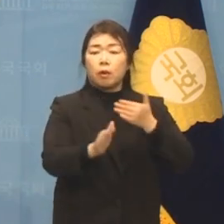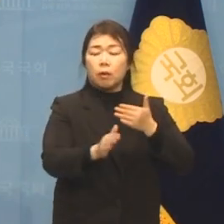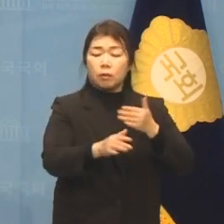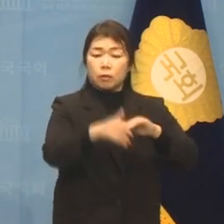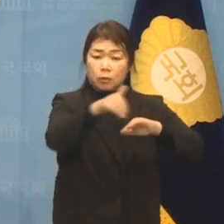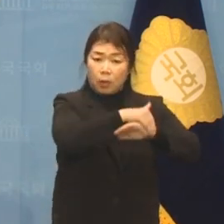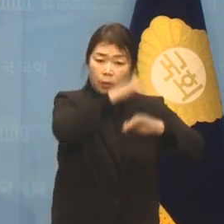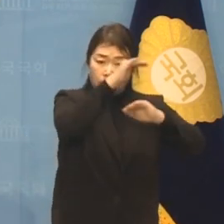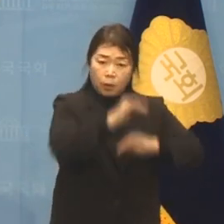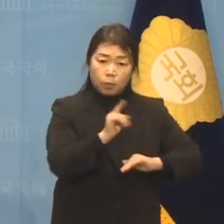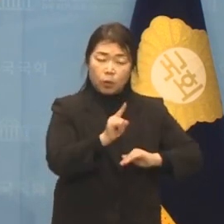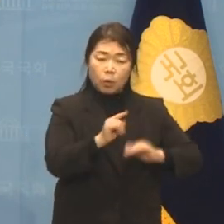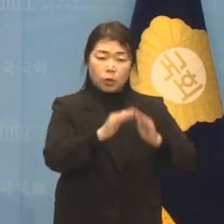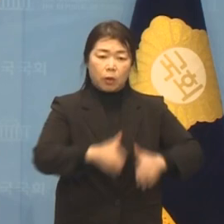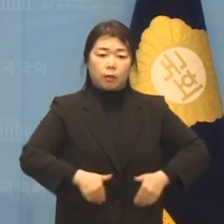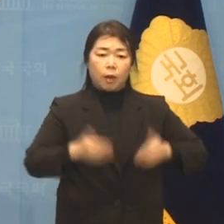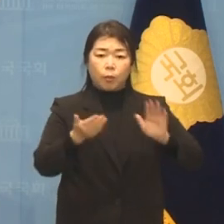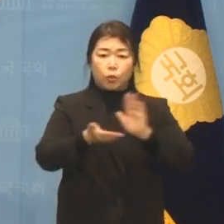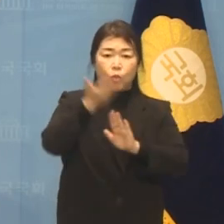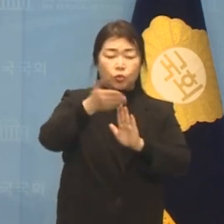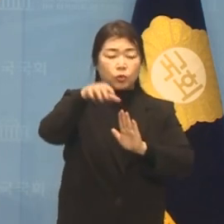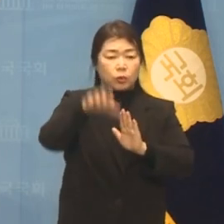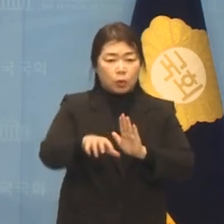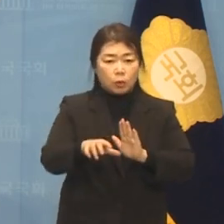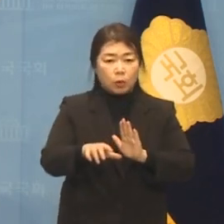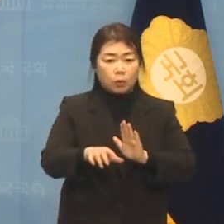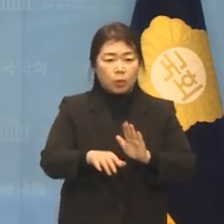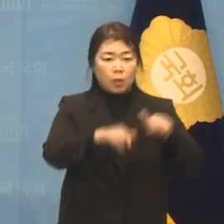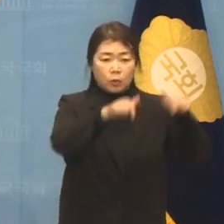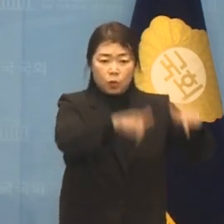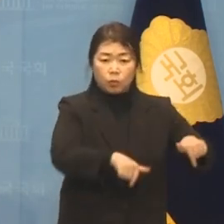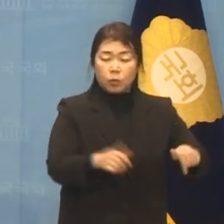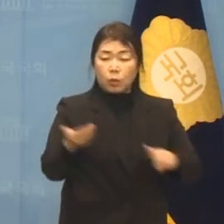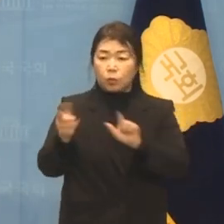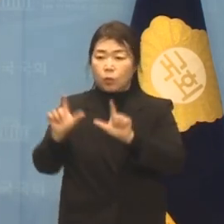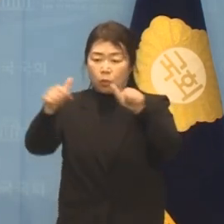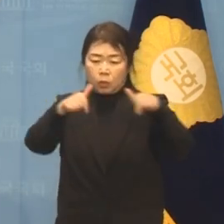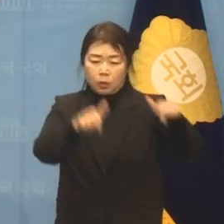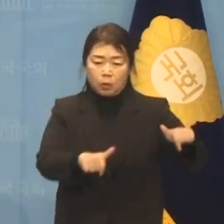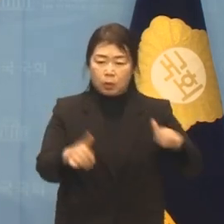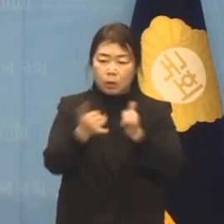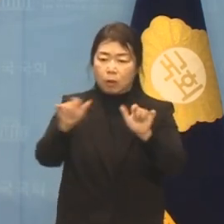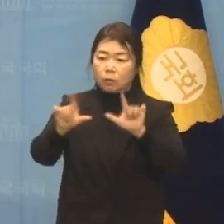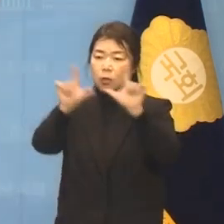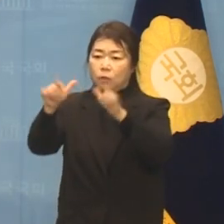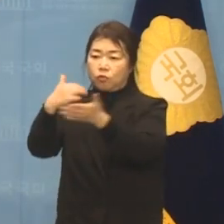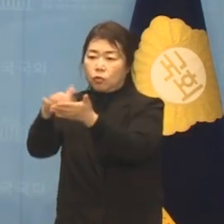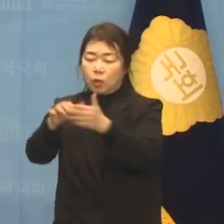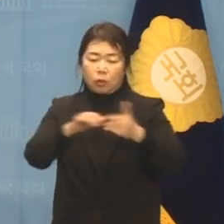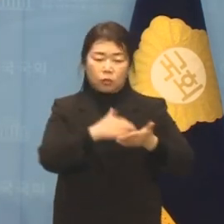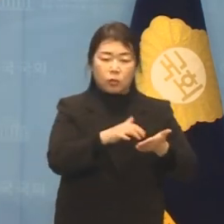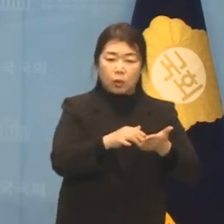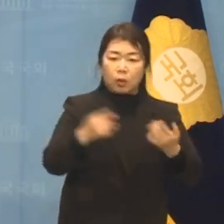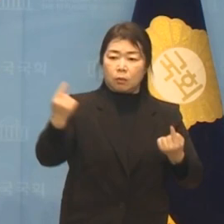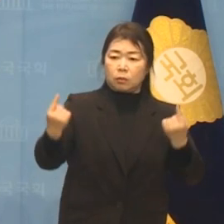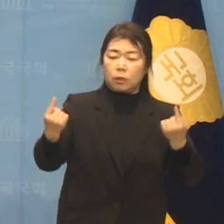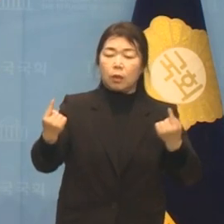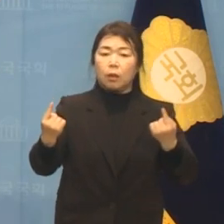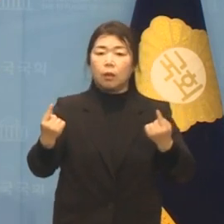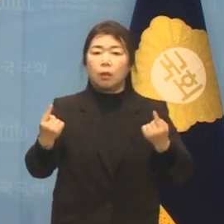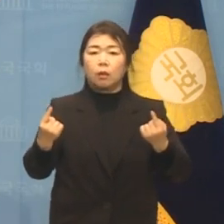획정안은 전남 동북권과 중서북권 간의 인구 등가성을 현저하게 위협하고